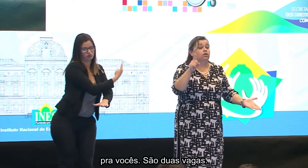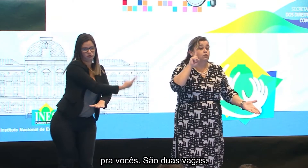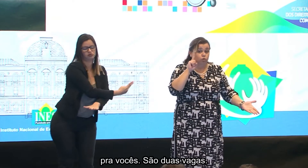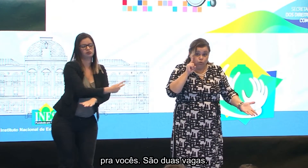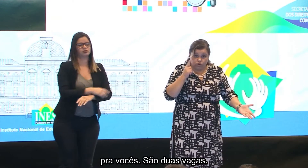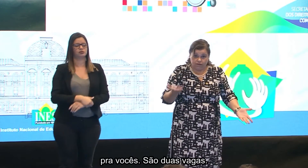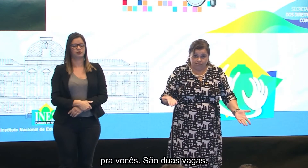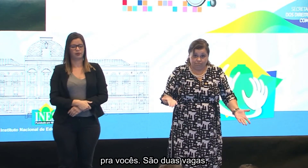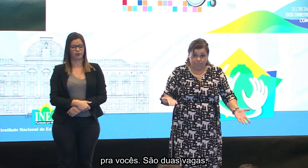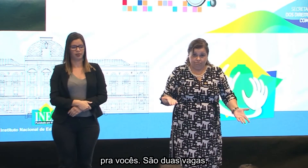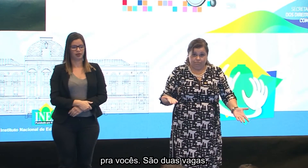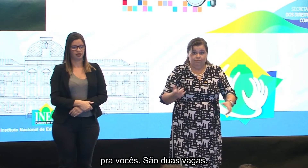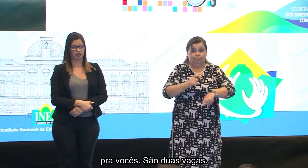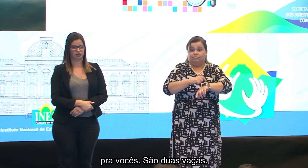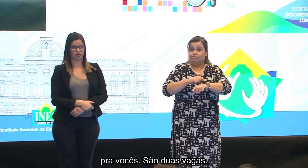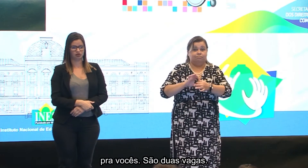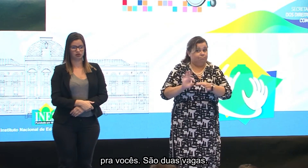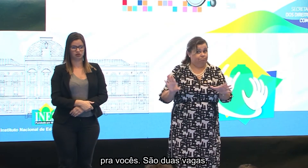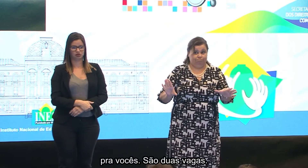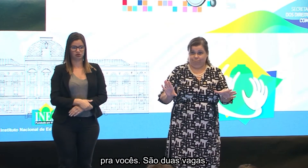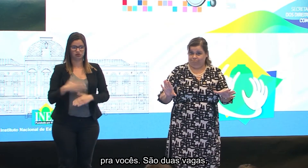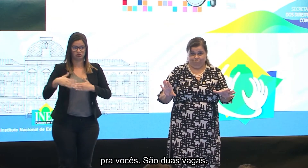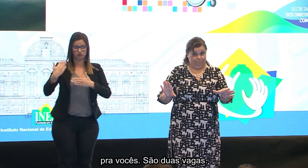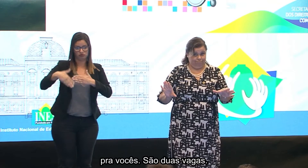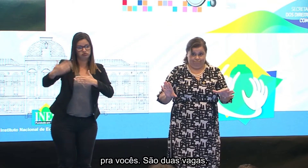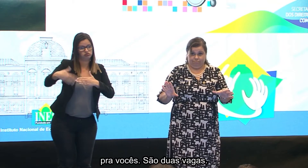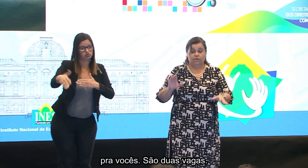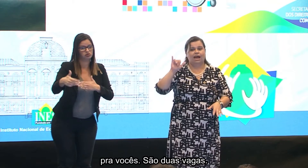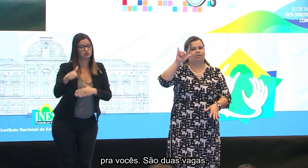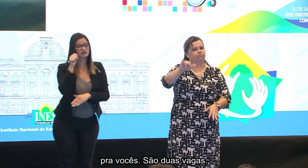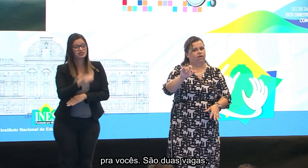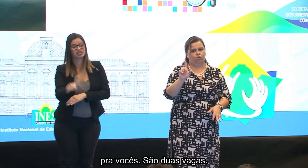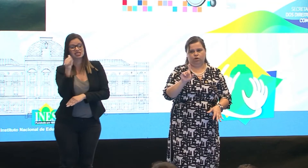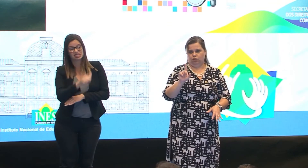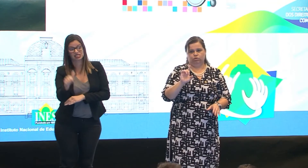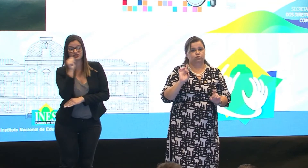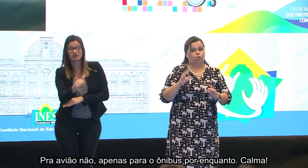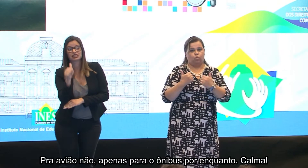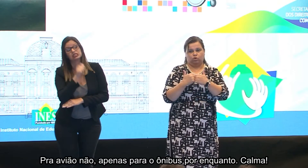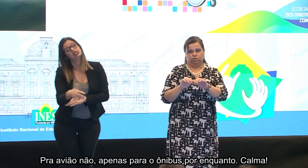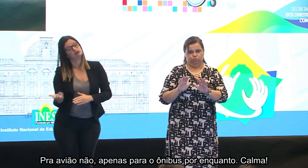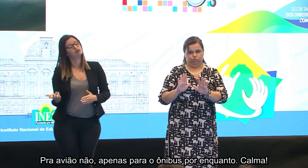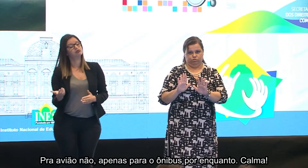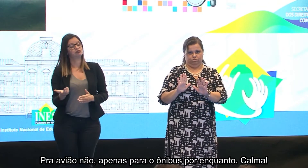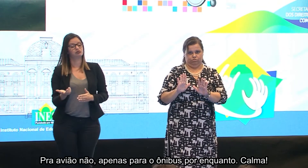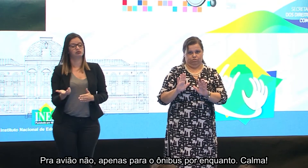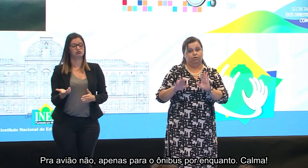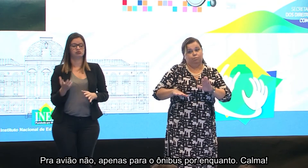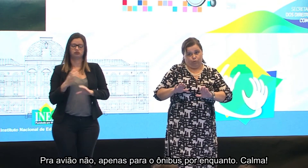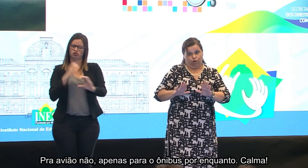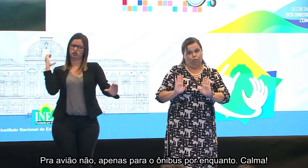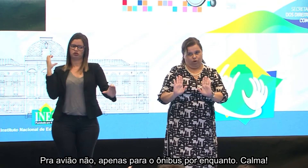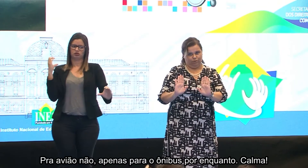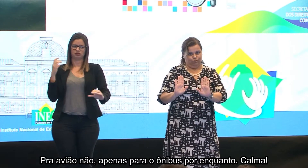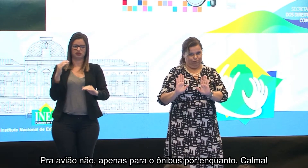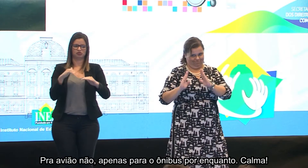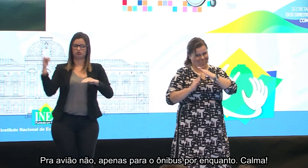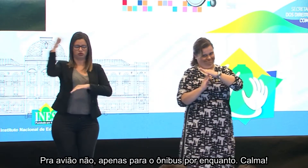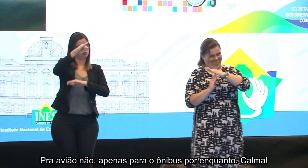vocês. Então, são 2 vagas. Então, assim, para avião, não. Apenas para o ônibus. Por